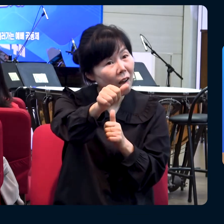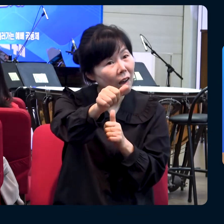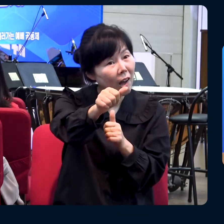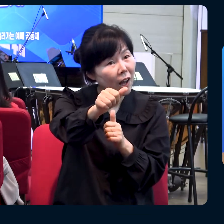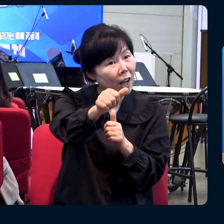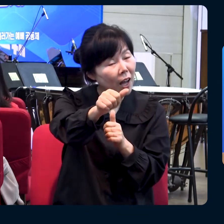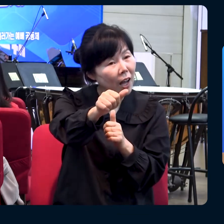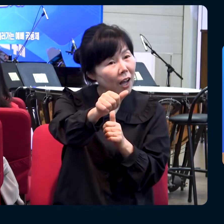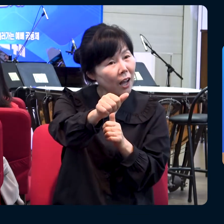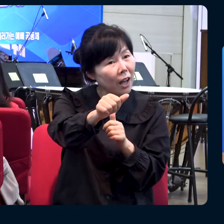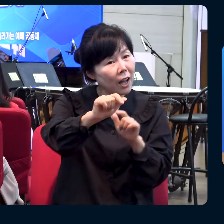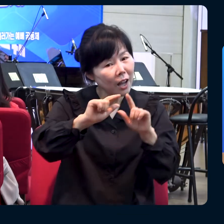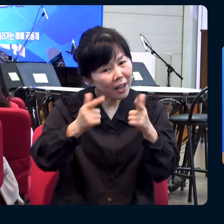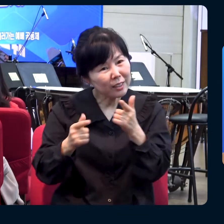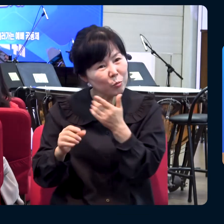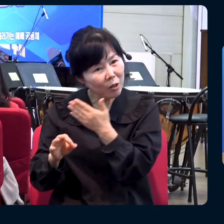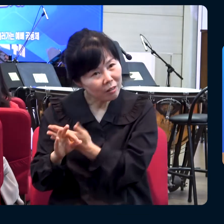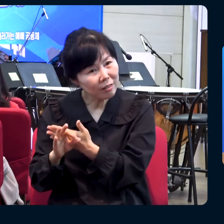일일까요? 1번. 아니면